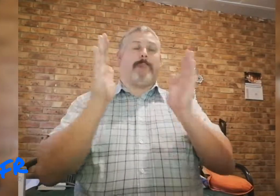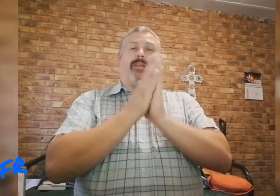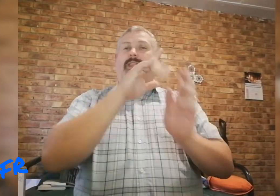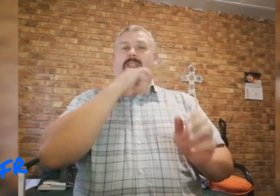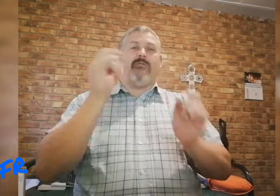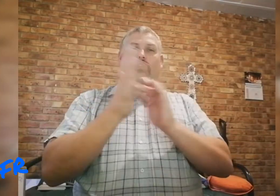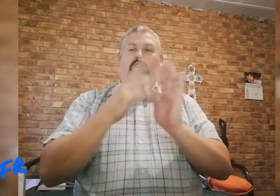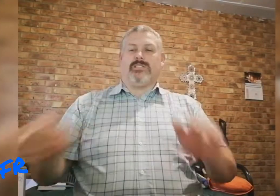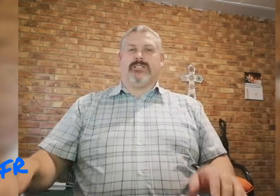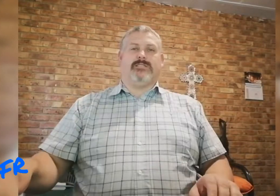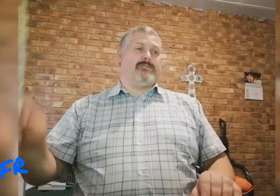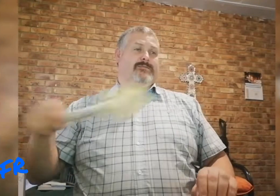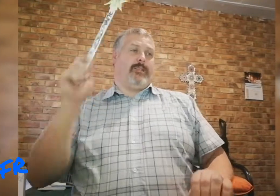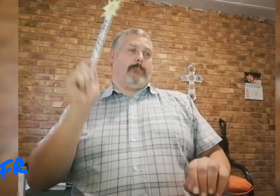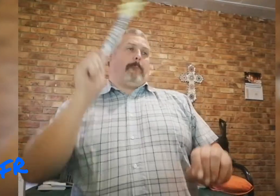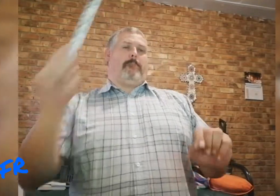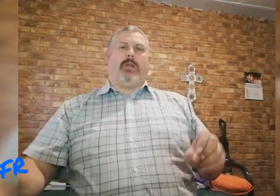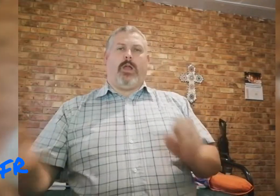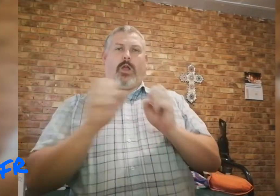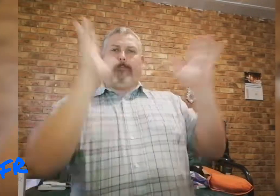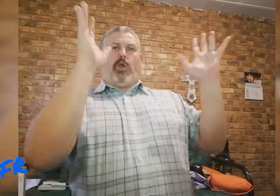bid in naam van Jesus gebeur.